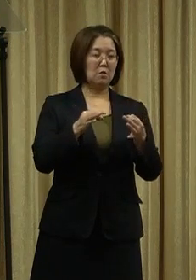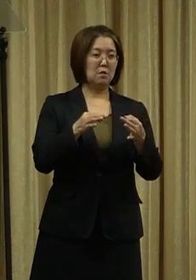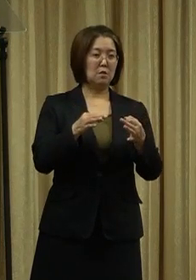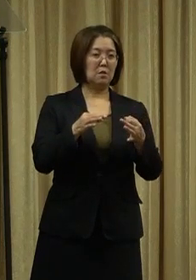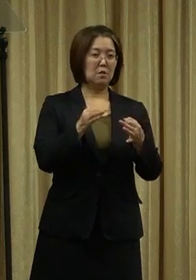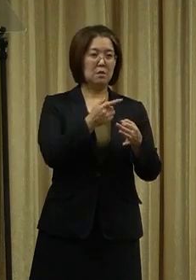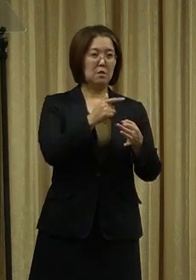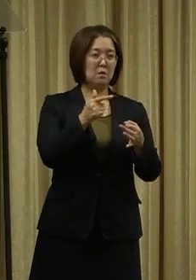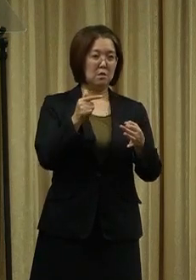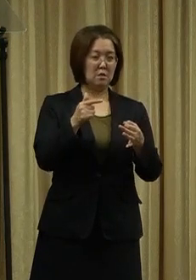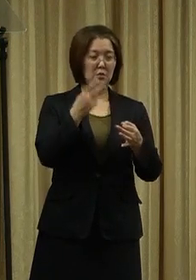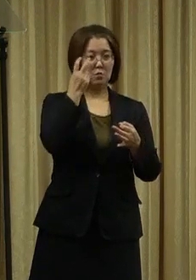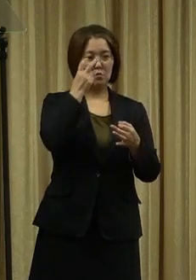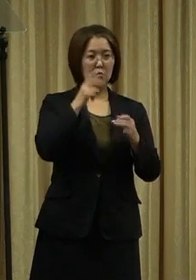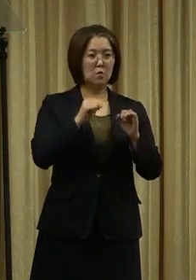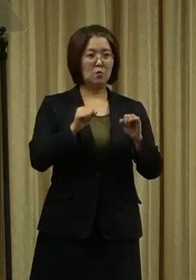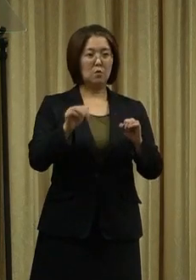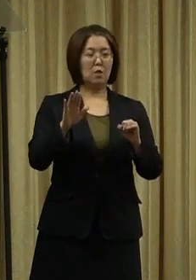査をいたします。